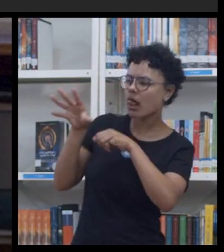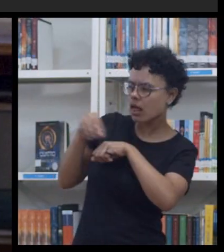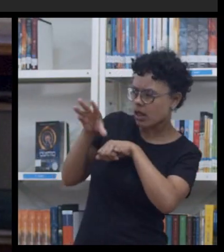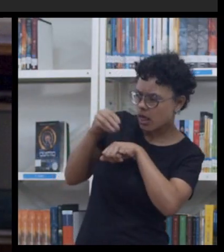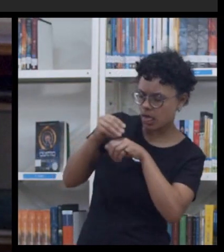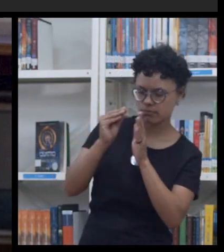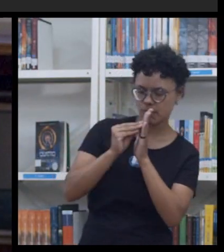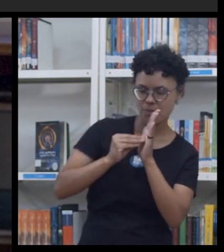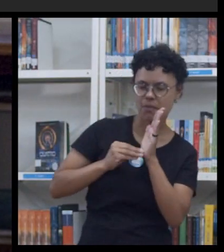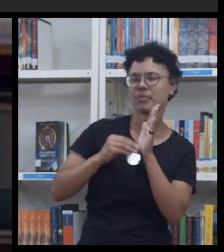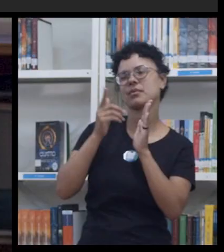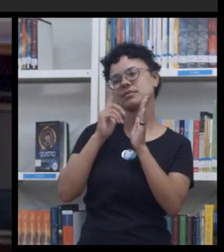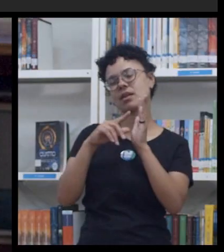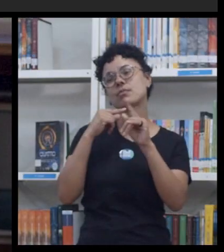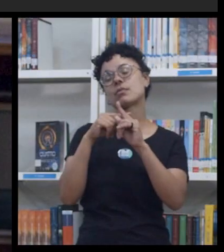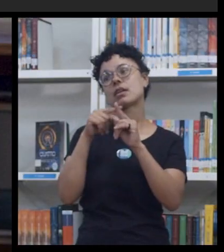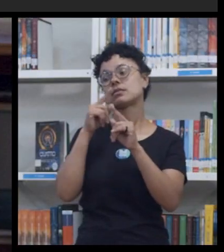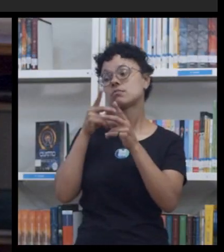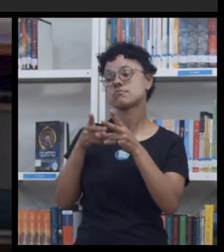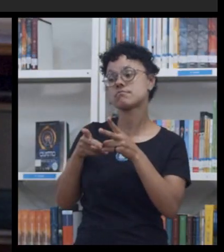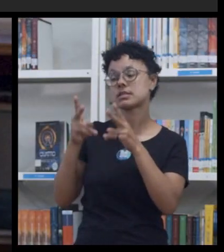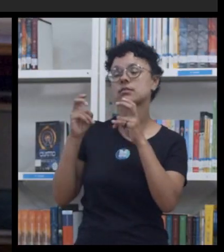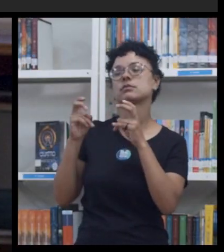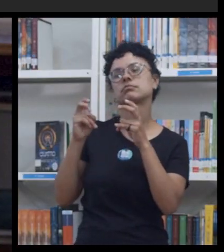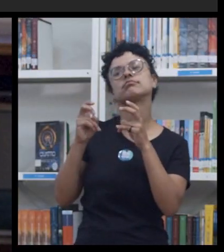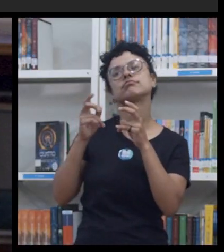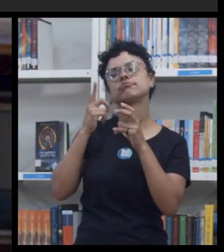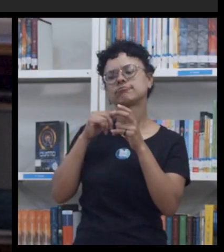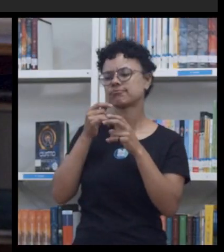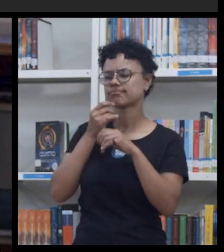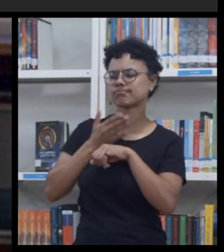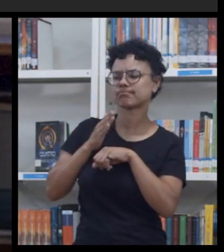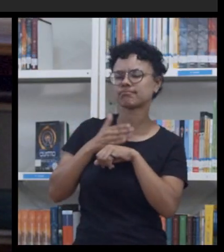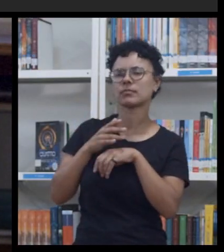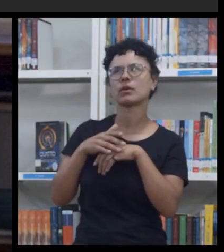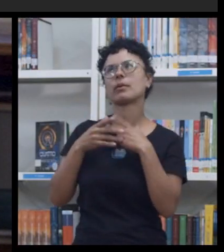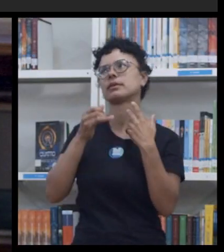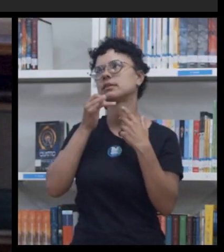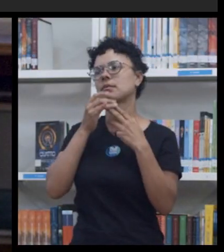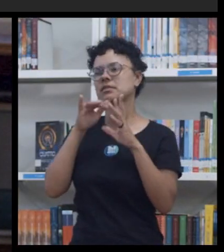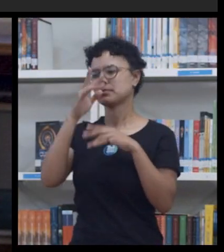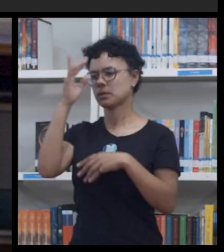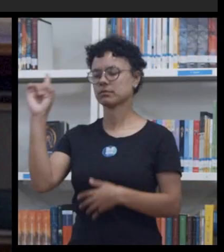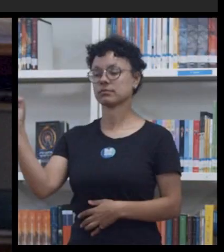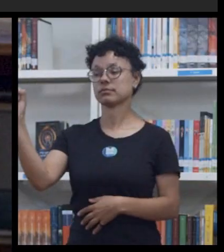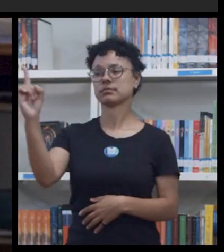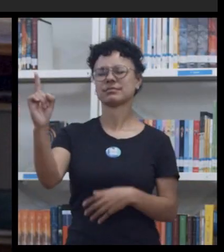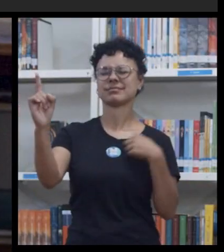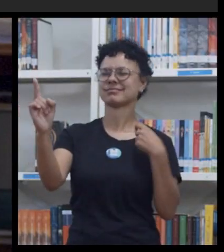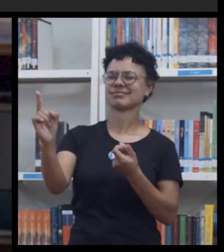apurar a visão, a percepção de vocês. Aquela pessoa esquisitíssima na